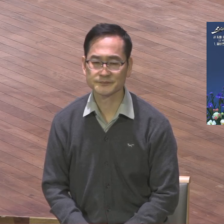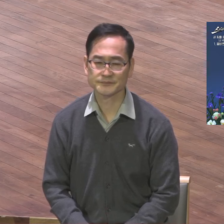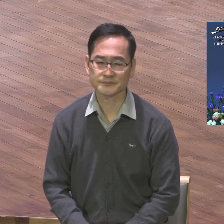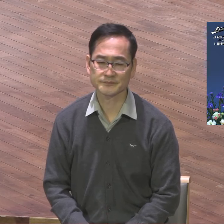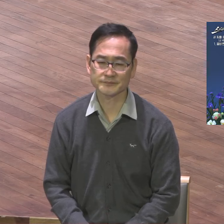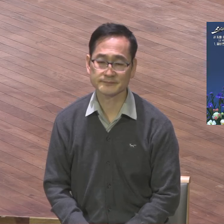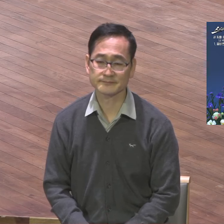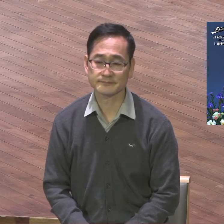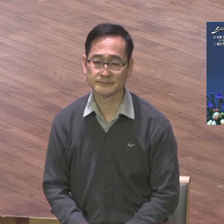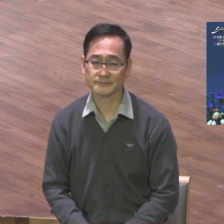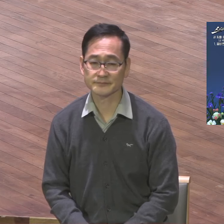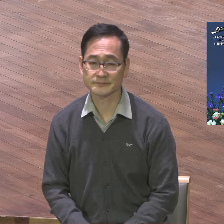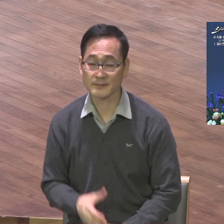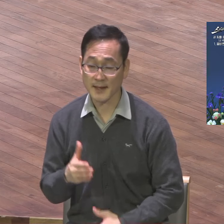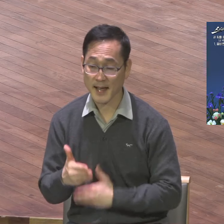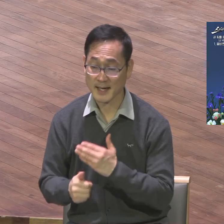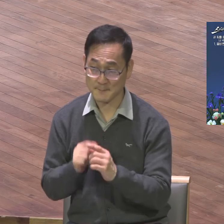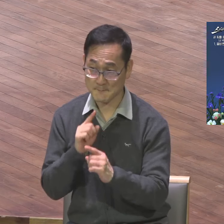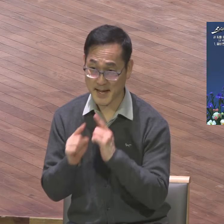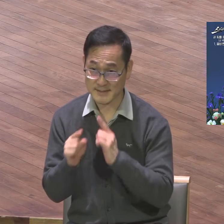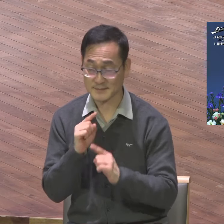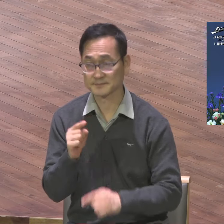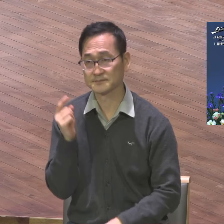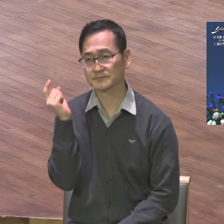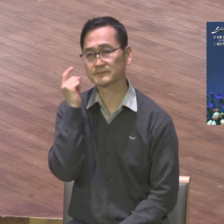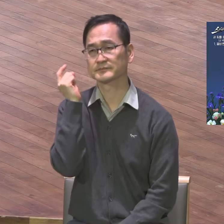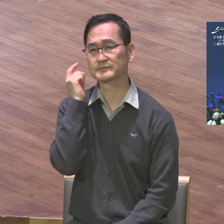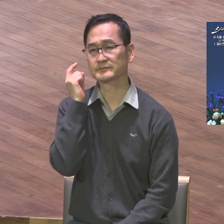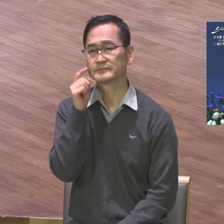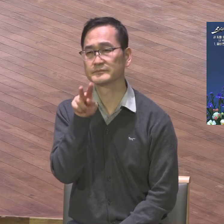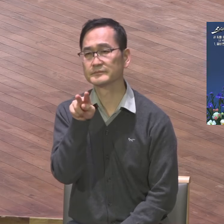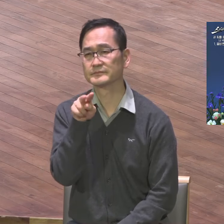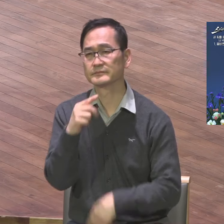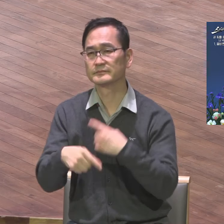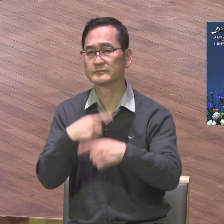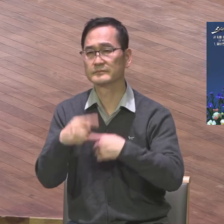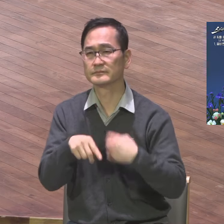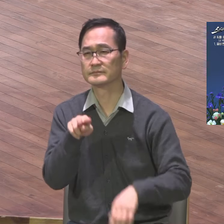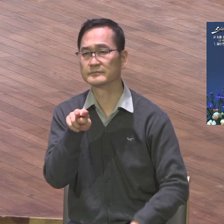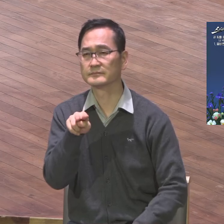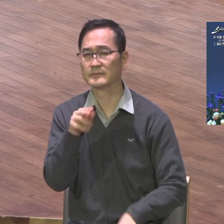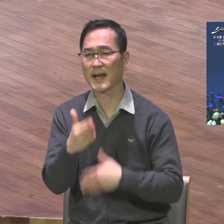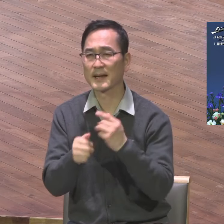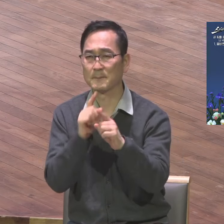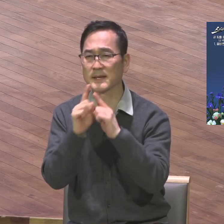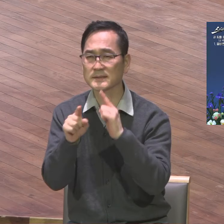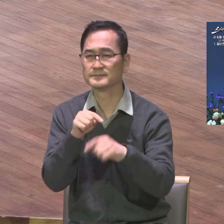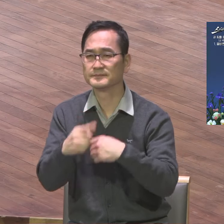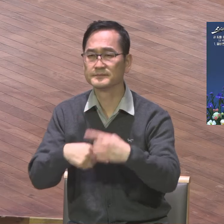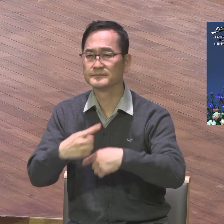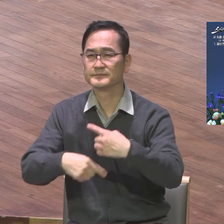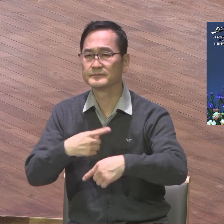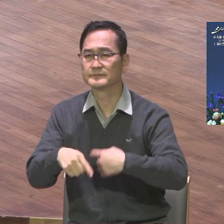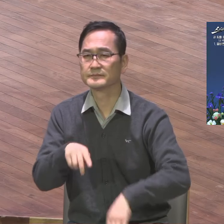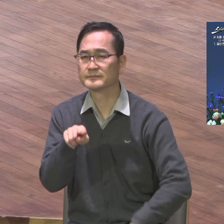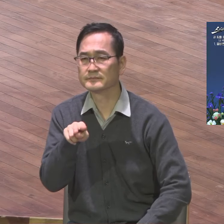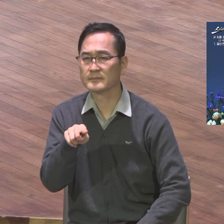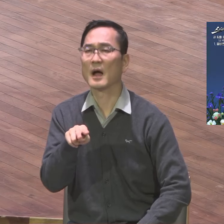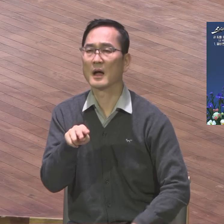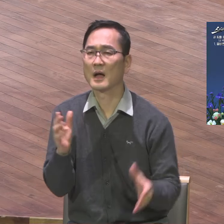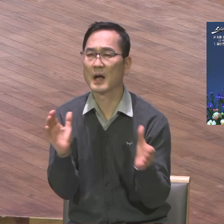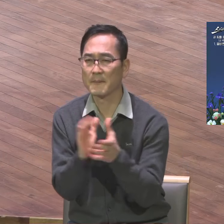말씀을 들으면 여러분이 현실, 오늘의 현실 앞에서 하나님 말씀 가지고